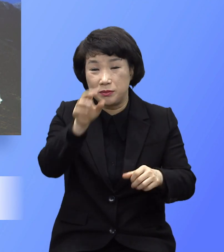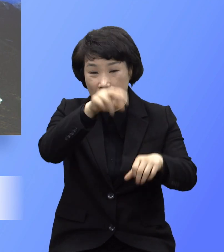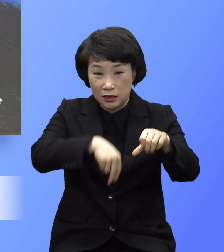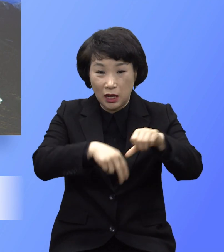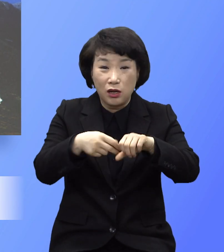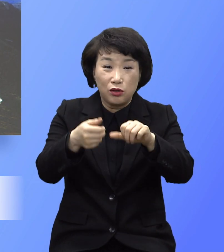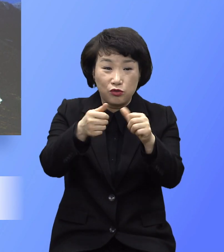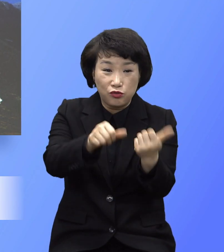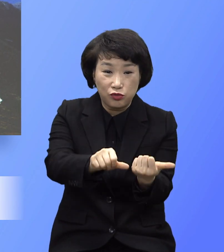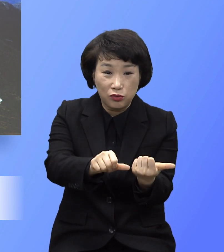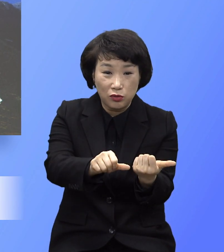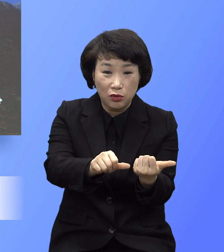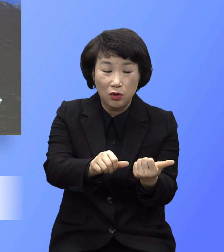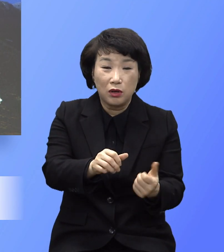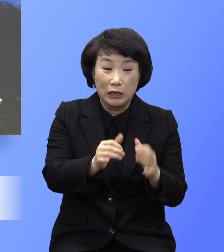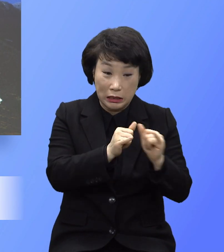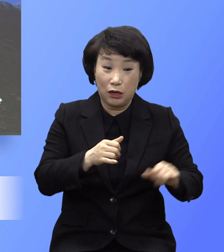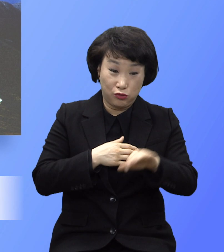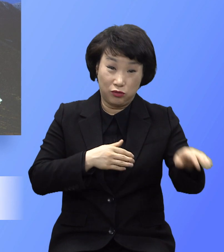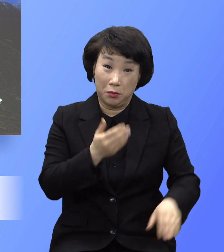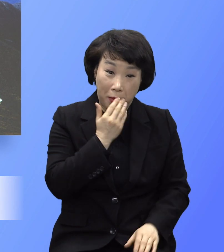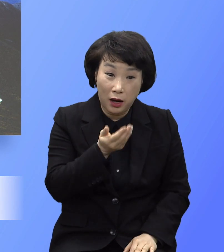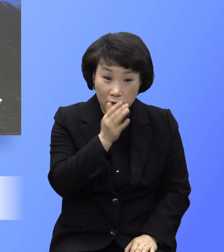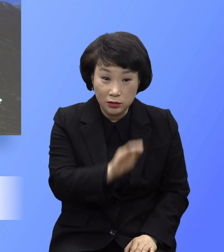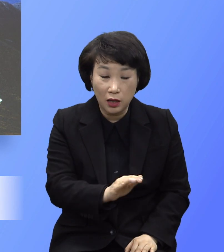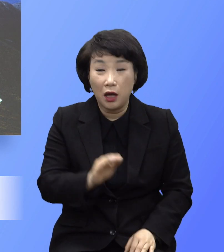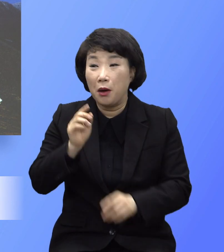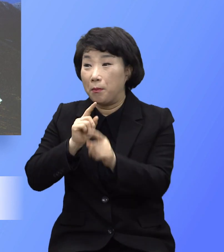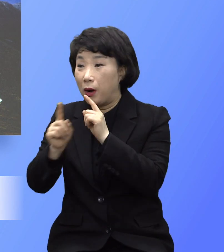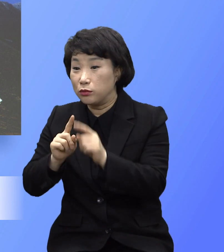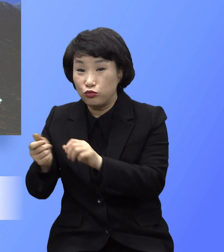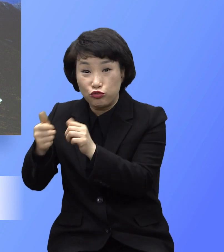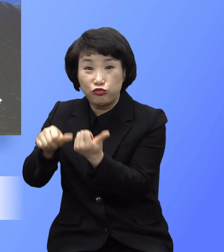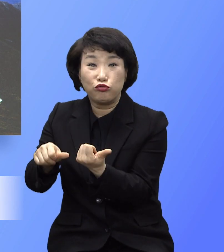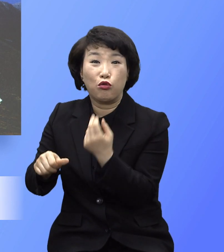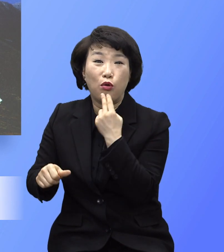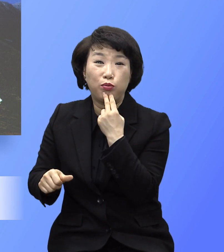십자가에 죽을 수 있으나 말씀은